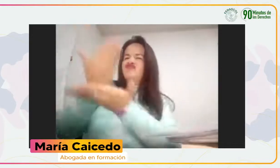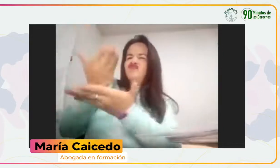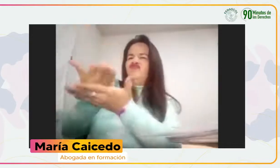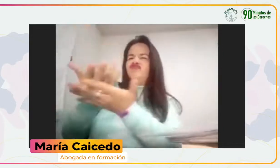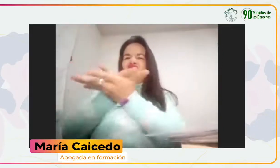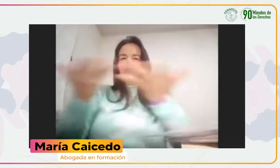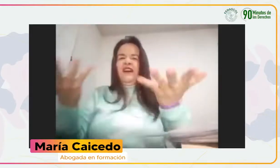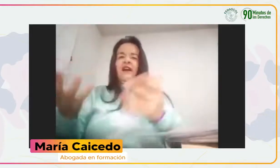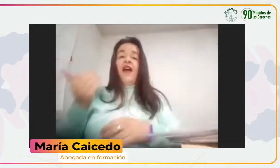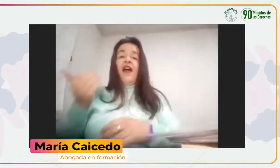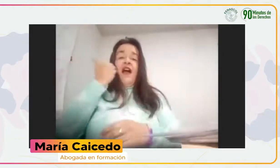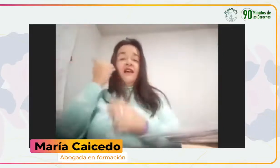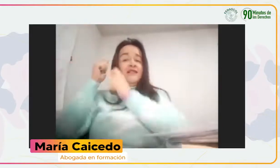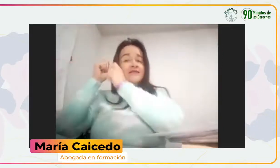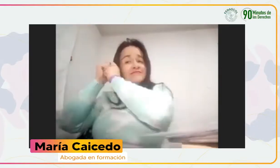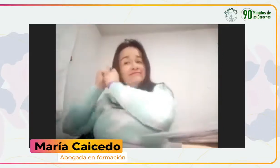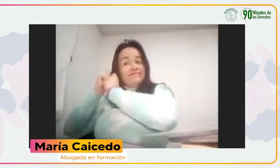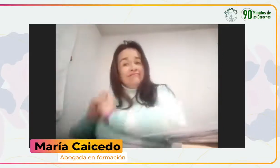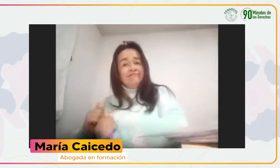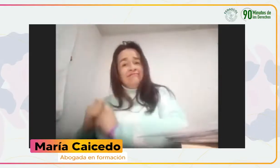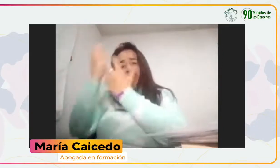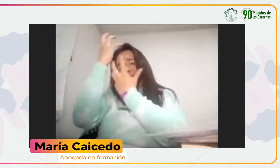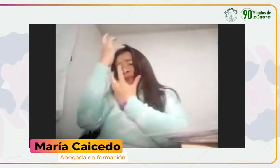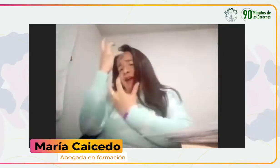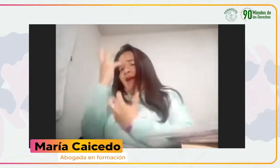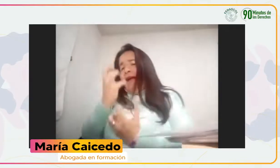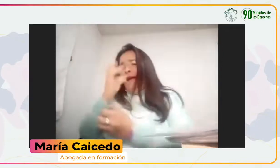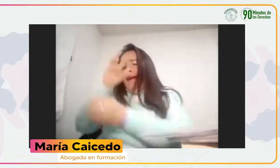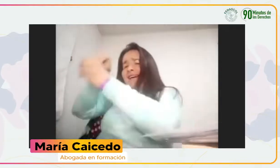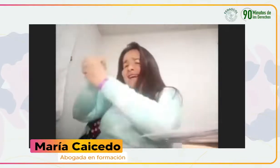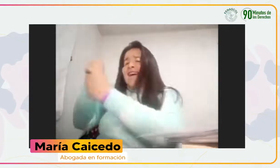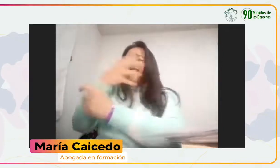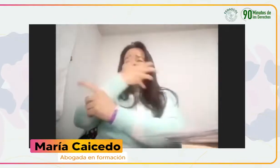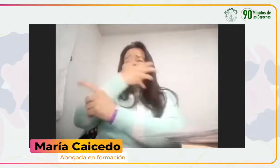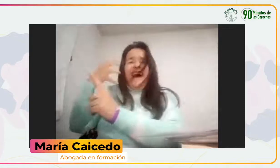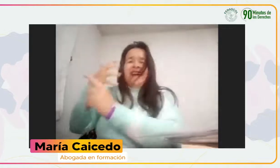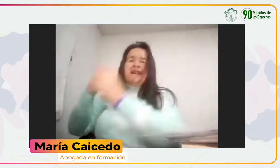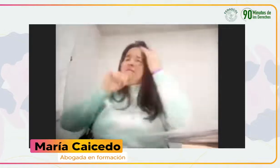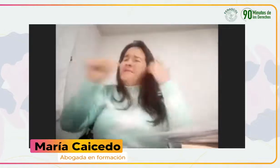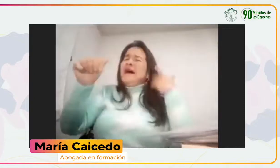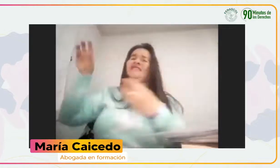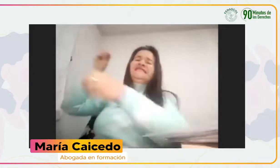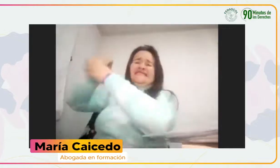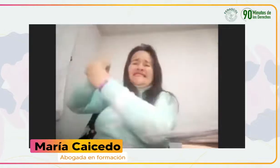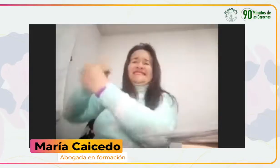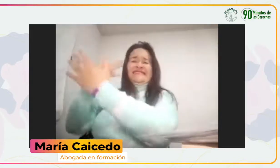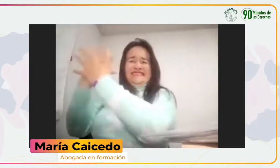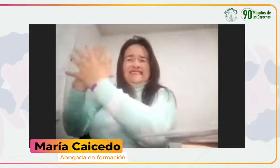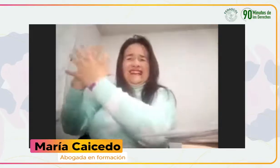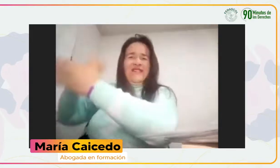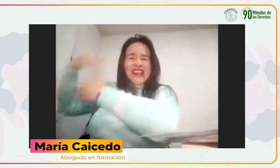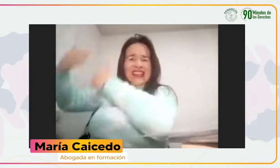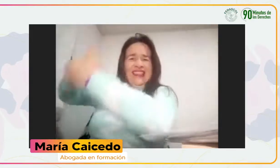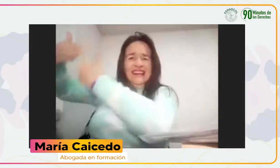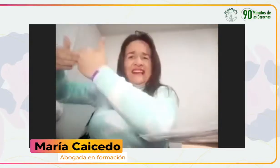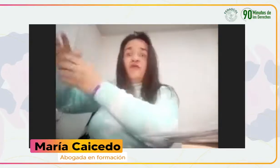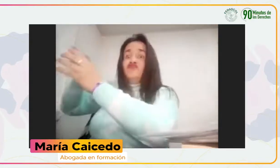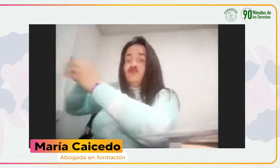en las elecciones presidenciales siempre vemos que las mujeres son los hombres, perdón, error de intérprete, son los que más llevan